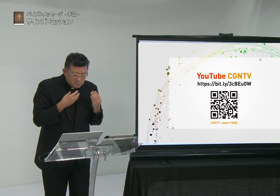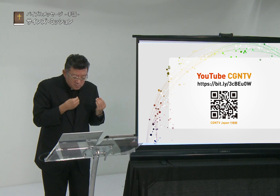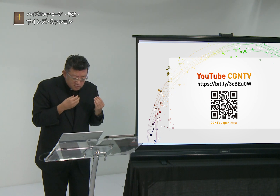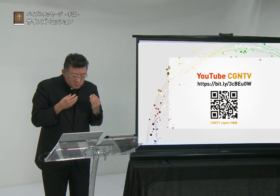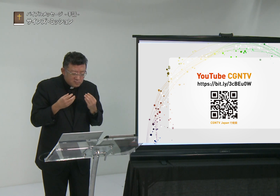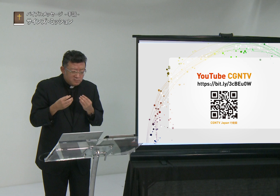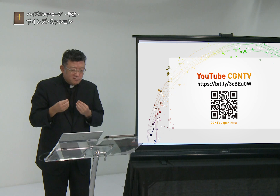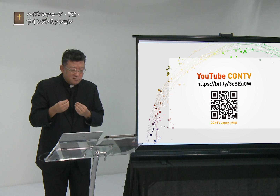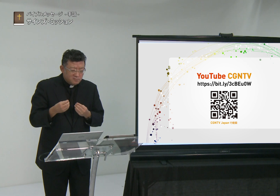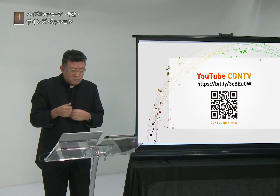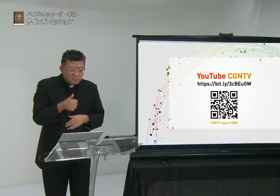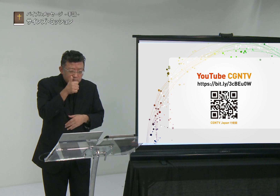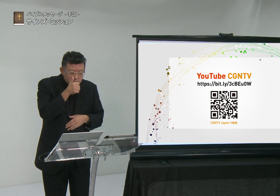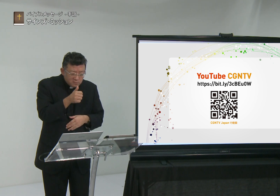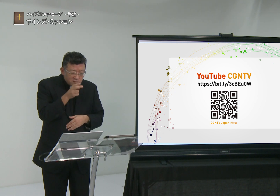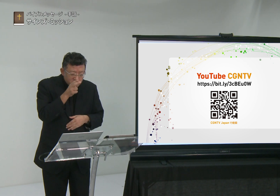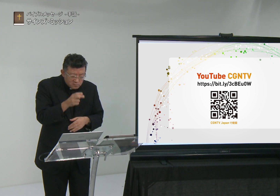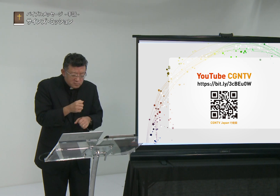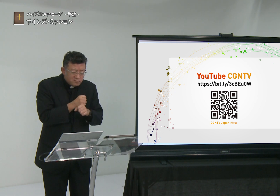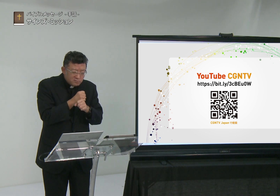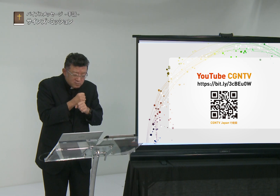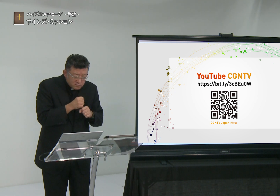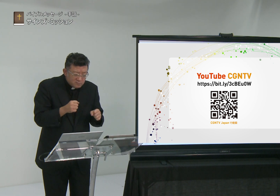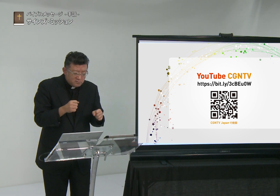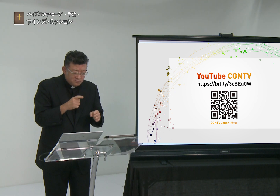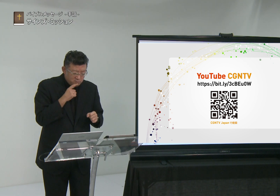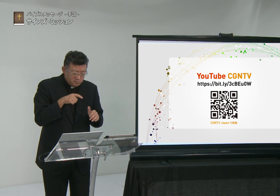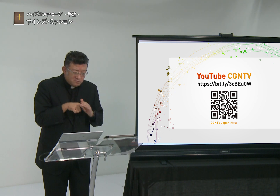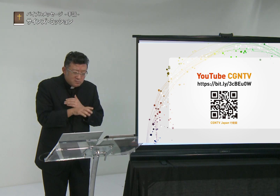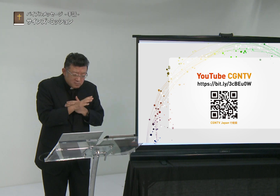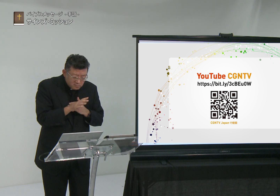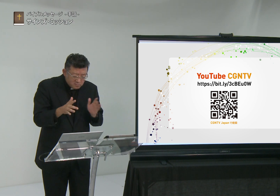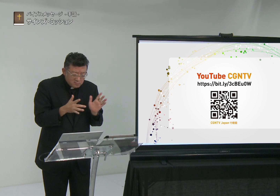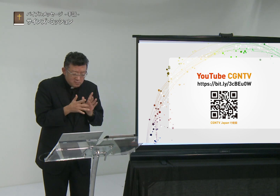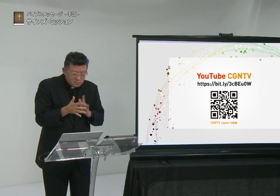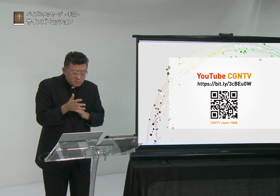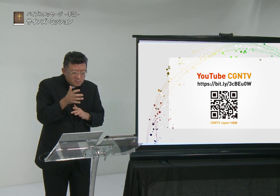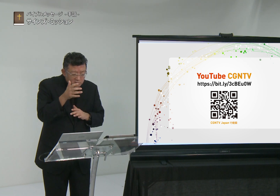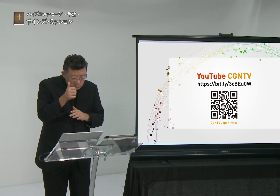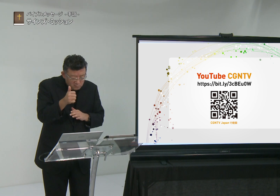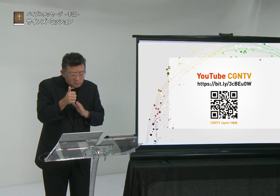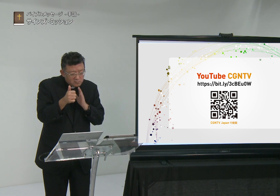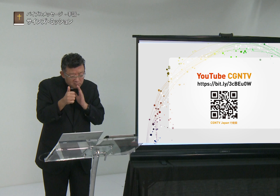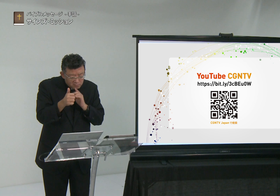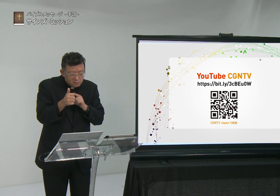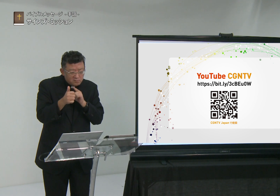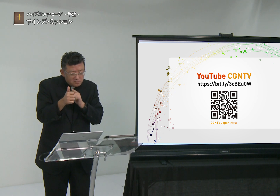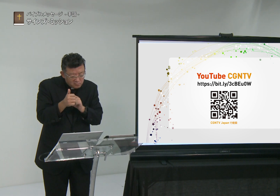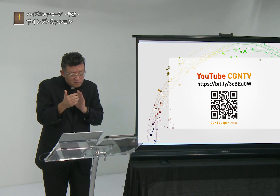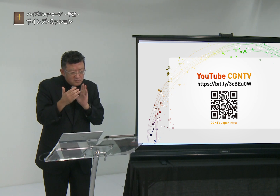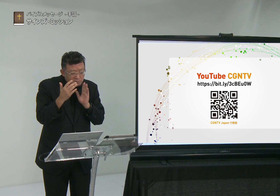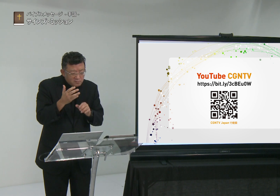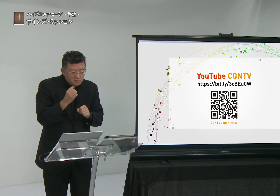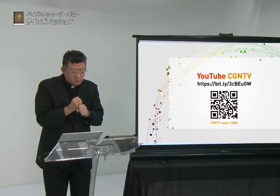歩んで行くことができますように救い主という意味のイエスに